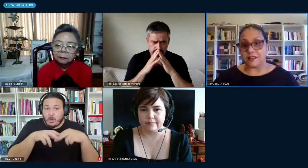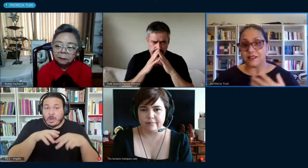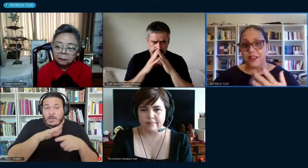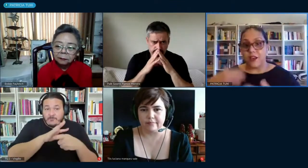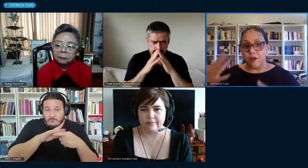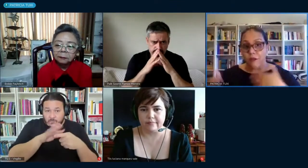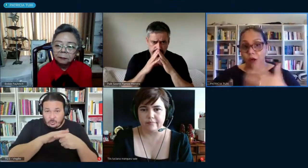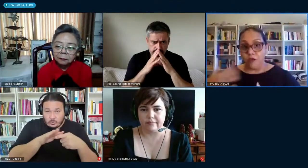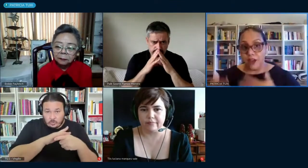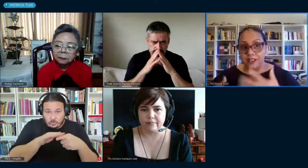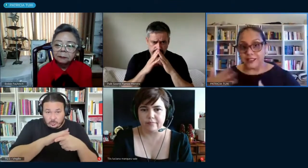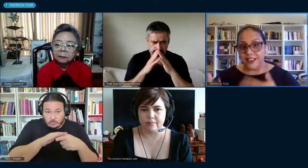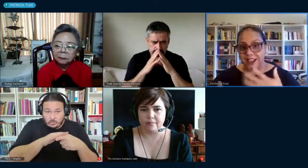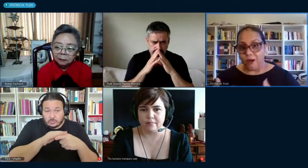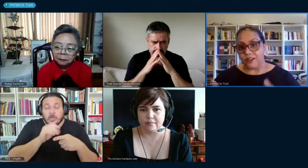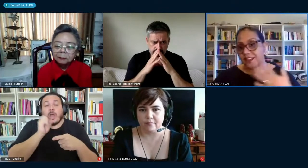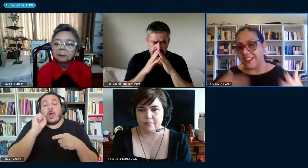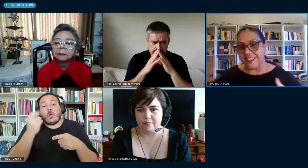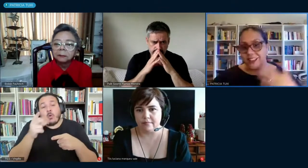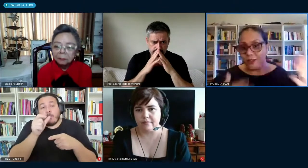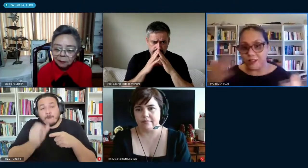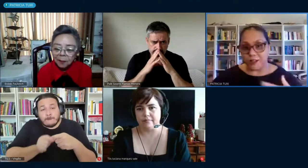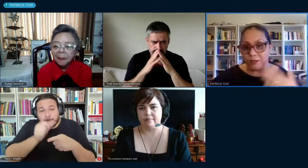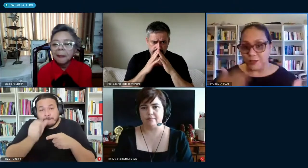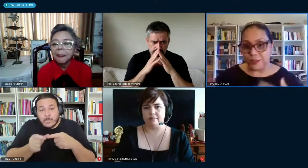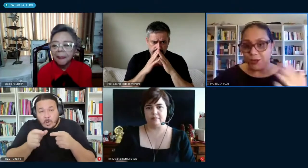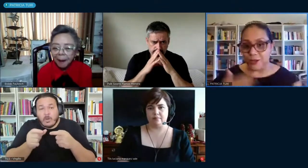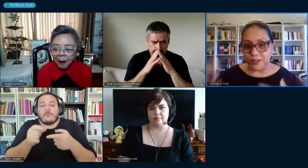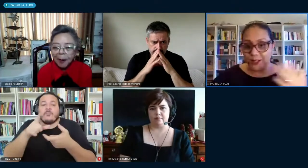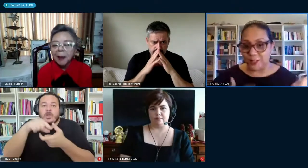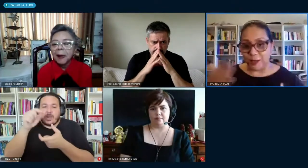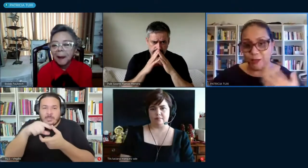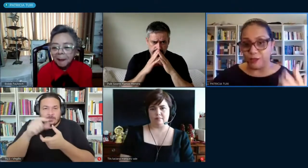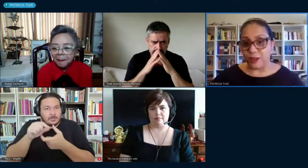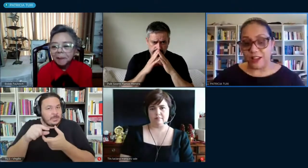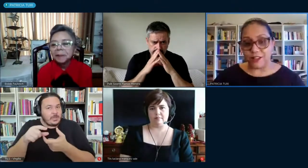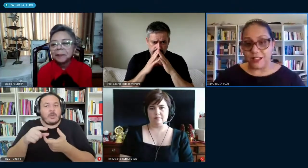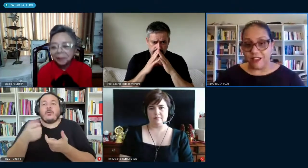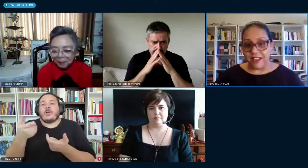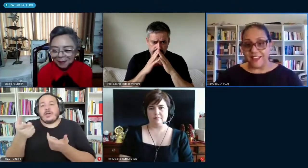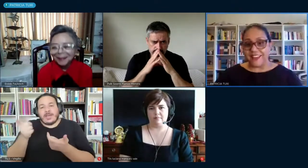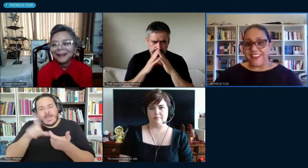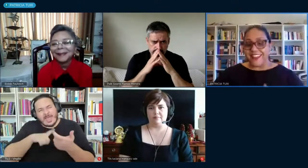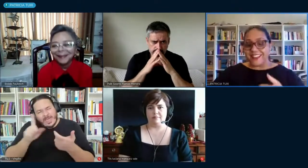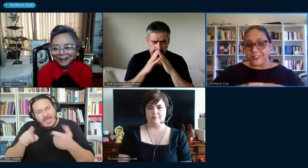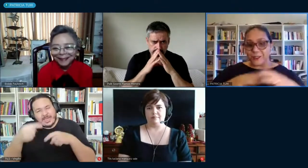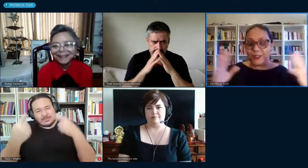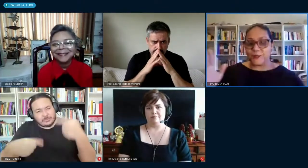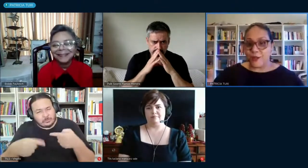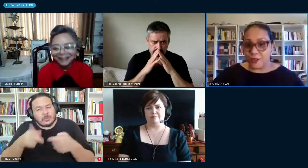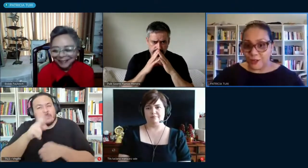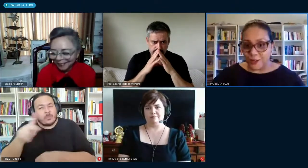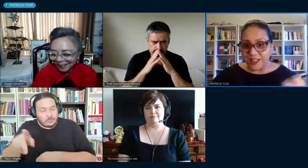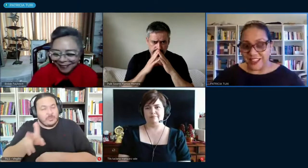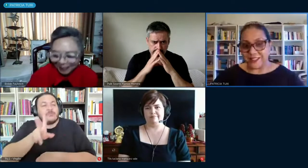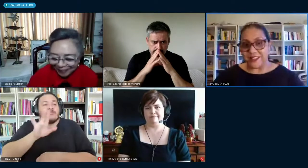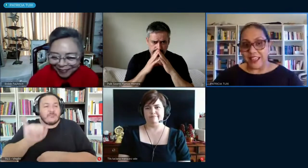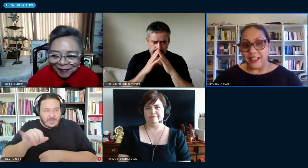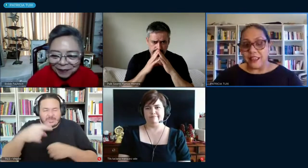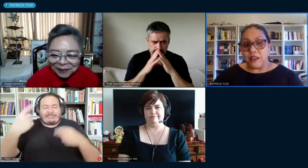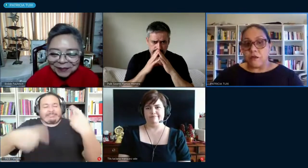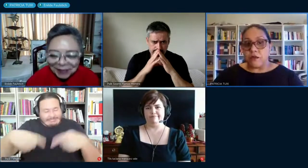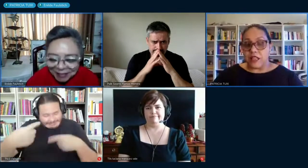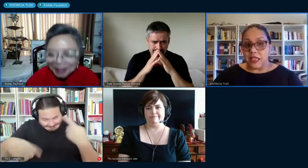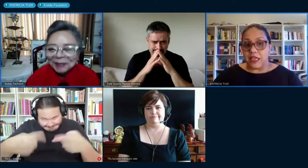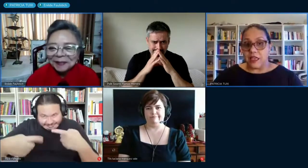uma base morfolexical. E aí, então, essa é uma discussão que eu tenho certeza que a professora Enid ainda vai discutir muito sobre isso,